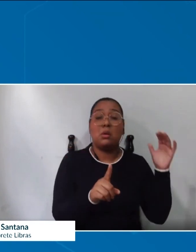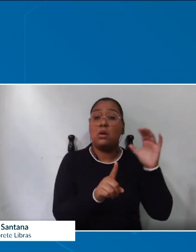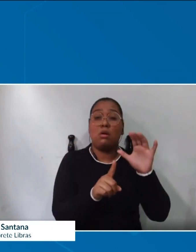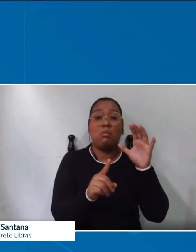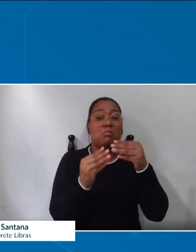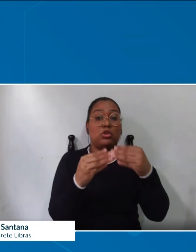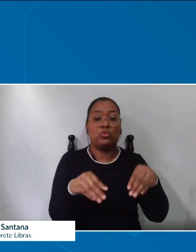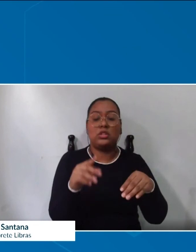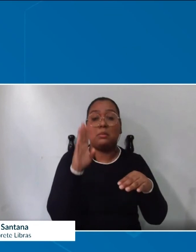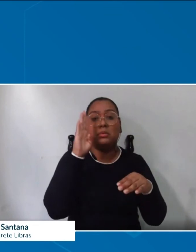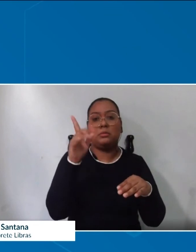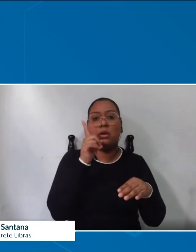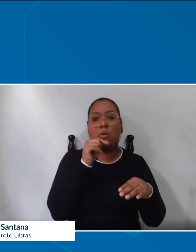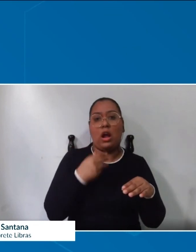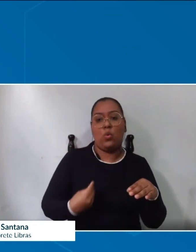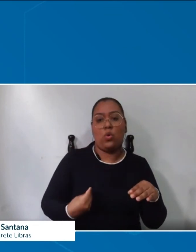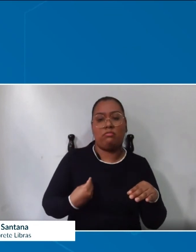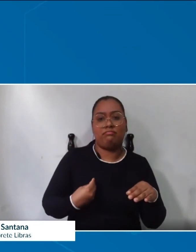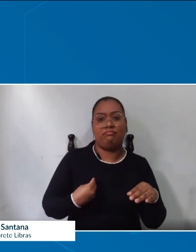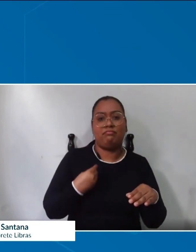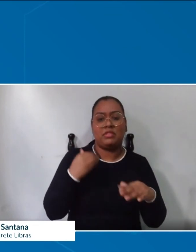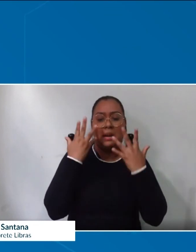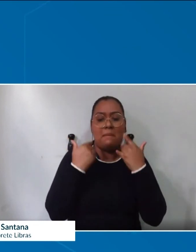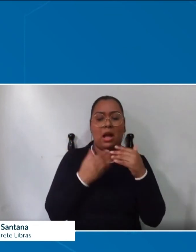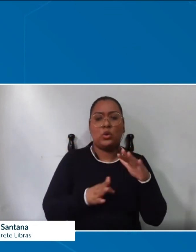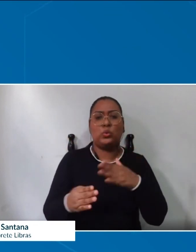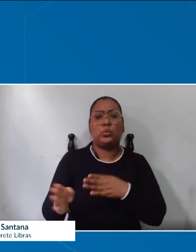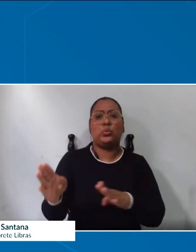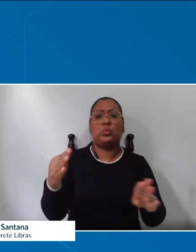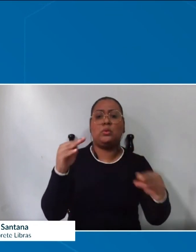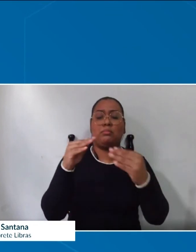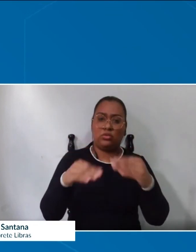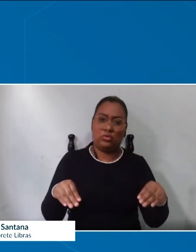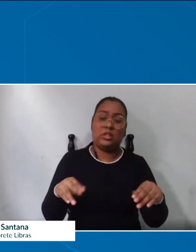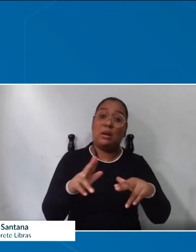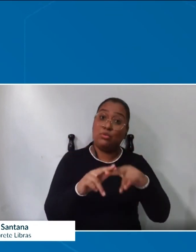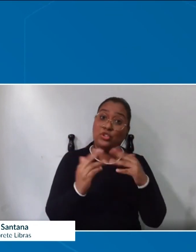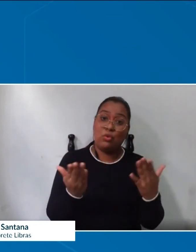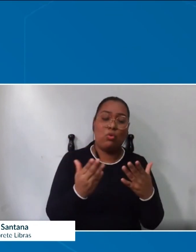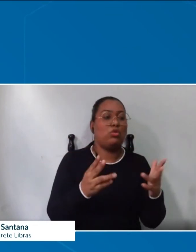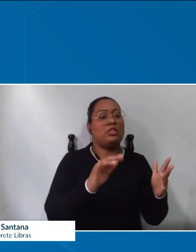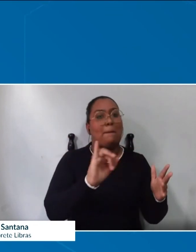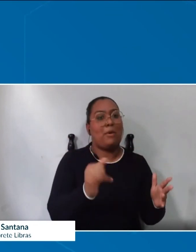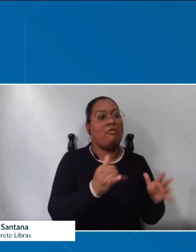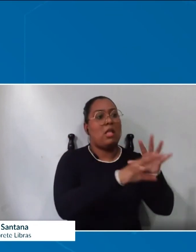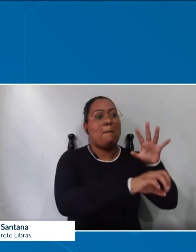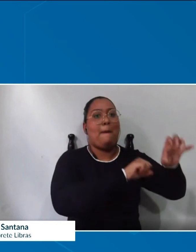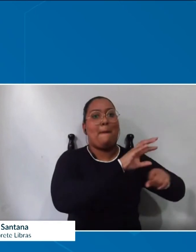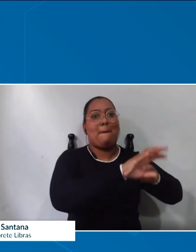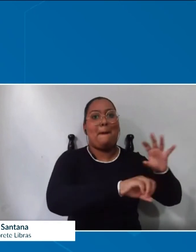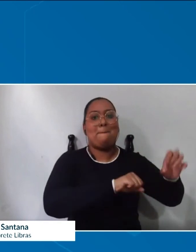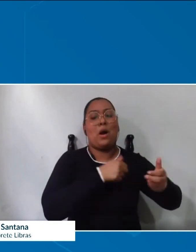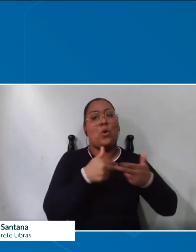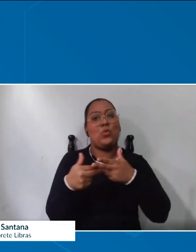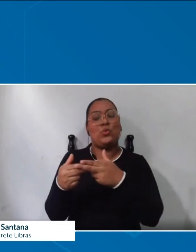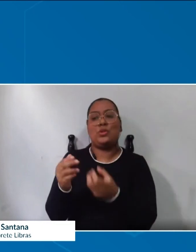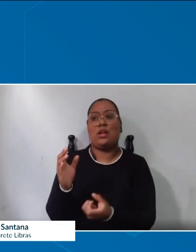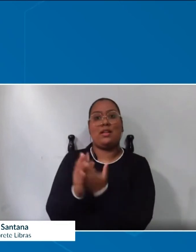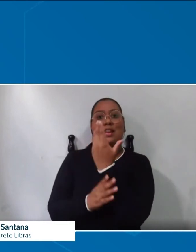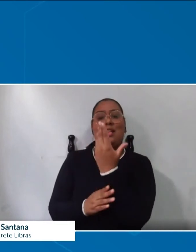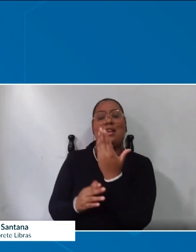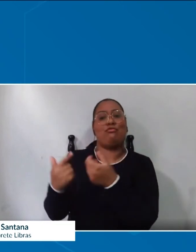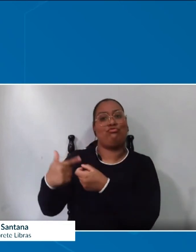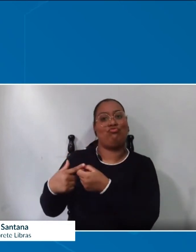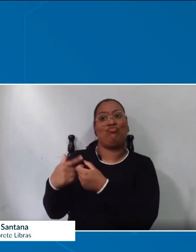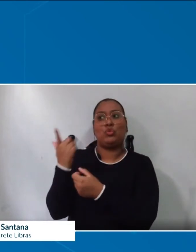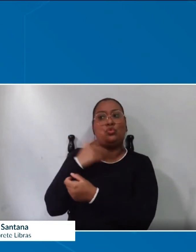meio aquático, e que nós estamos, de novo, né, jogando no lixo e poderíamos fazer muito dinheiro com isso. Então, tem muitas formas,